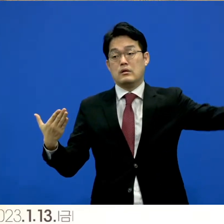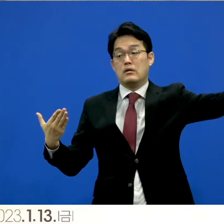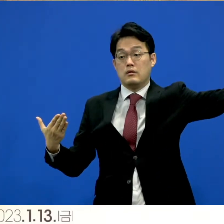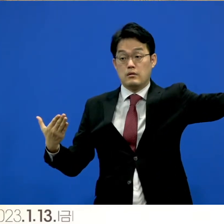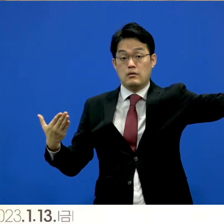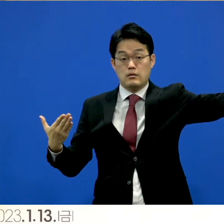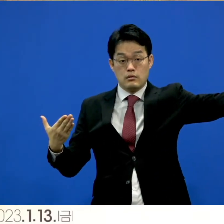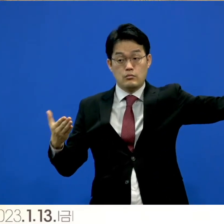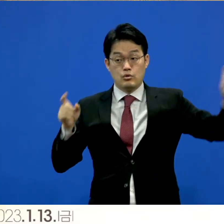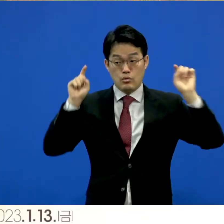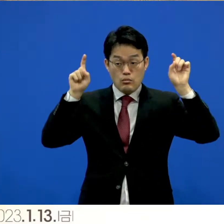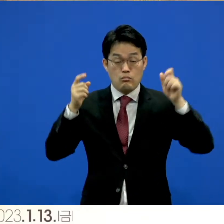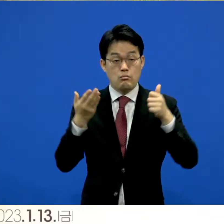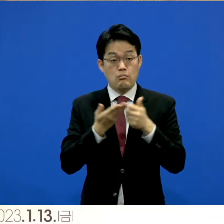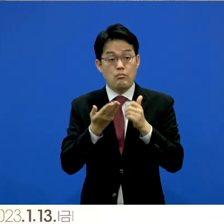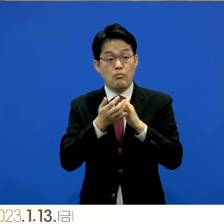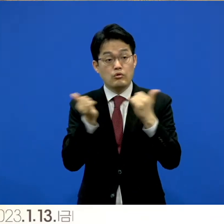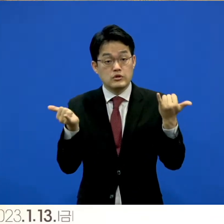안 맞습니다.